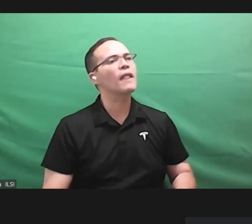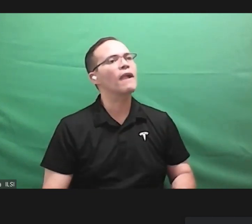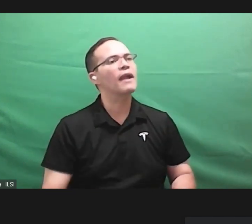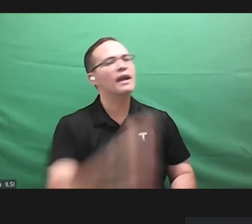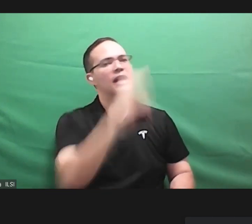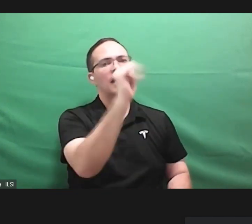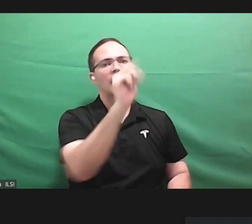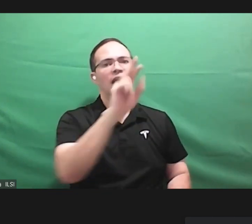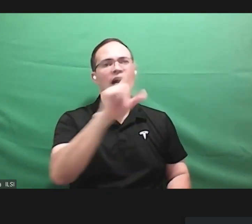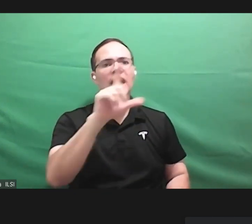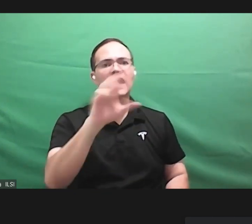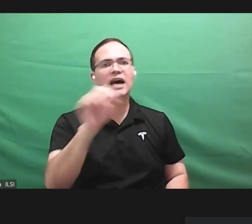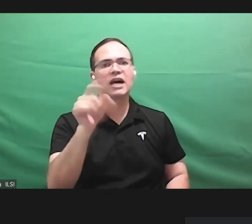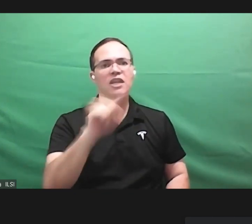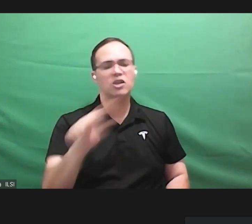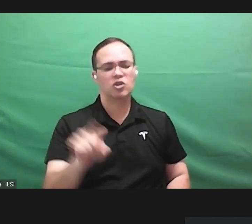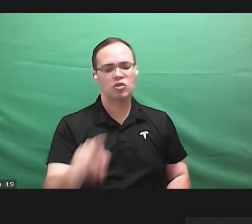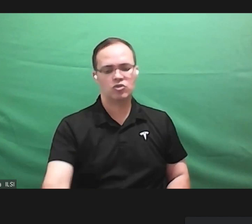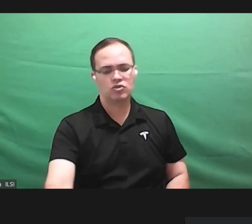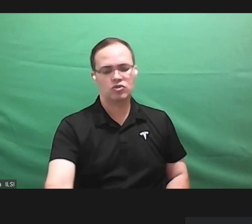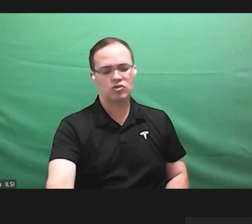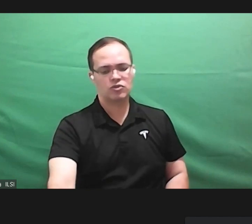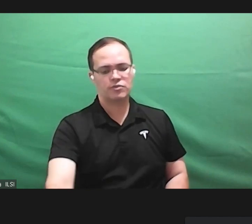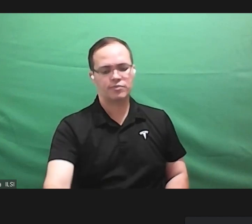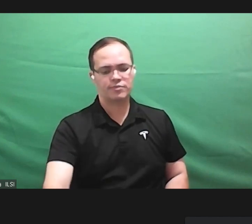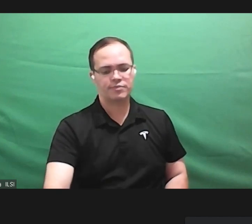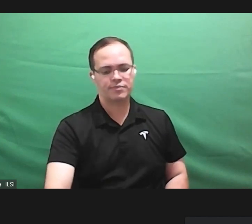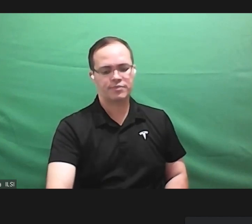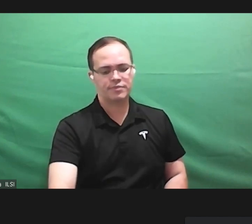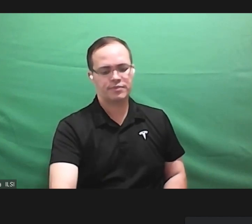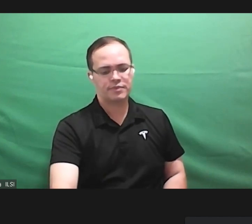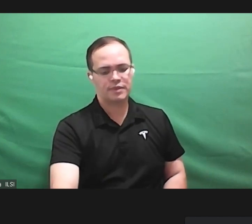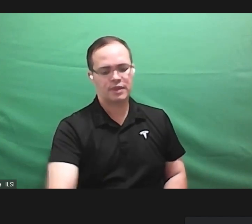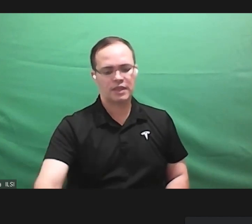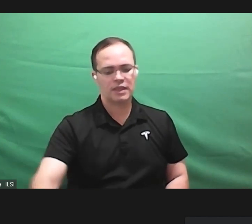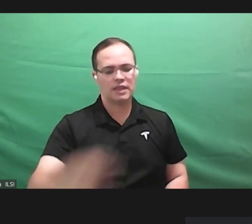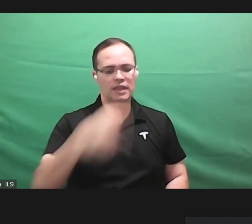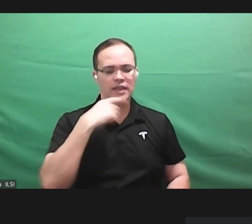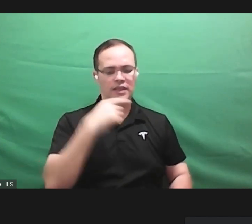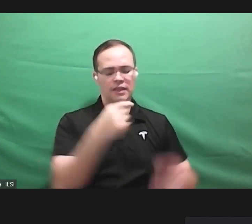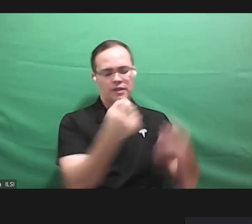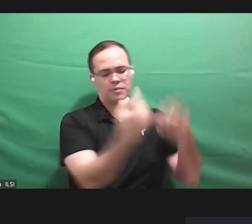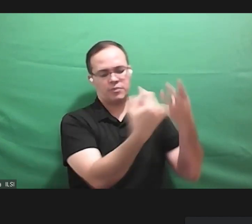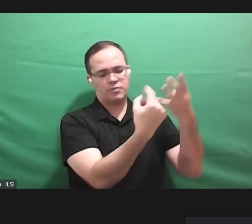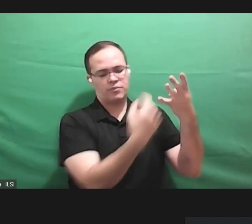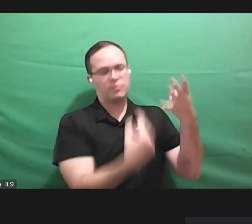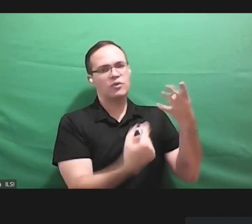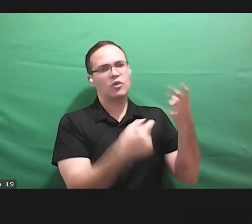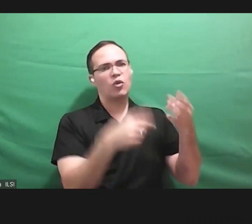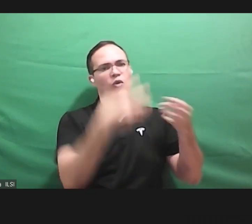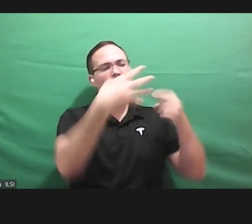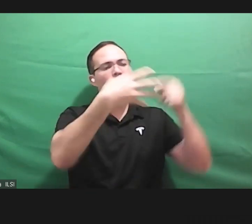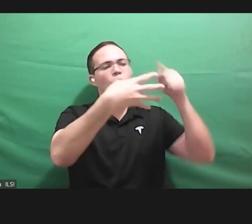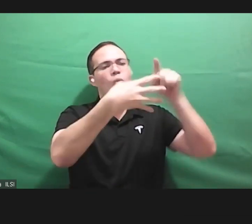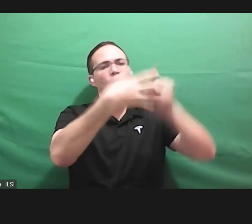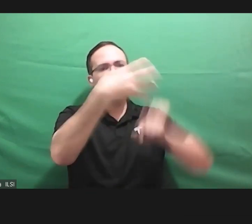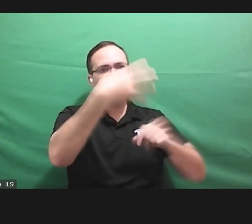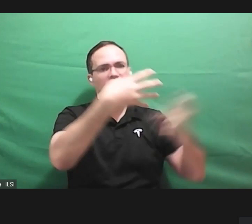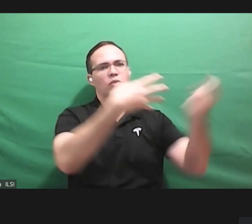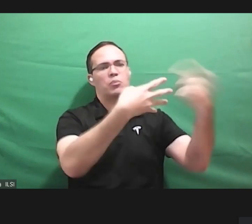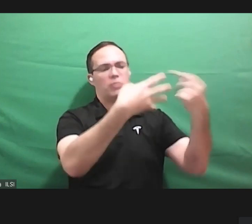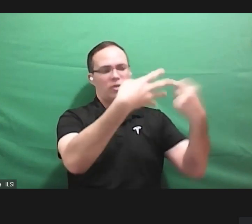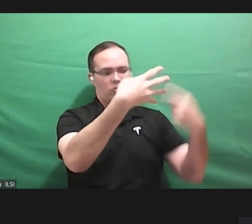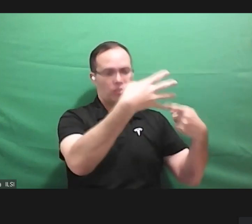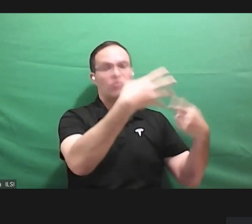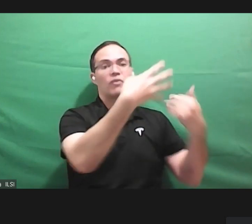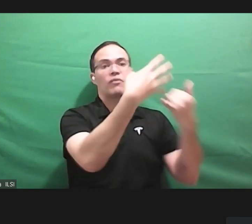Sí. Ah, y Gabriela Troiano. Ah, Gabriela Troiano, sí, también está. Bueno, entonces con esas cuatro terminamos, pero vamos a comenzar entonces con Carlos